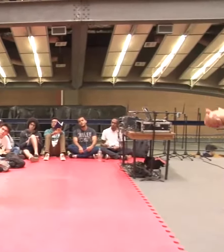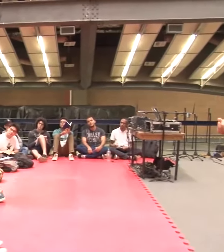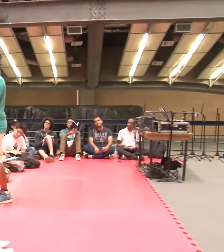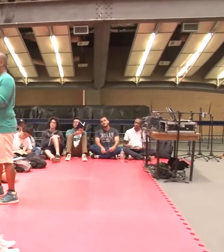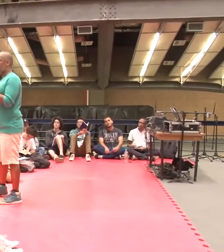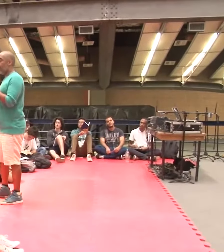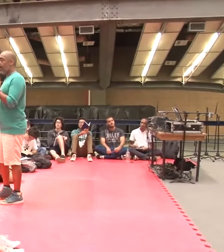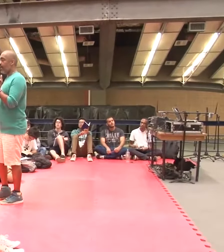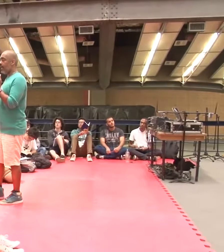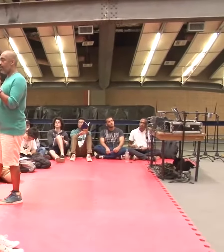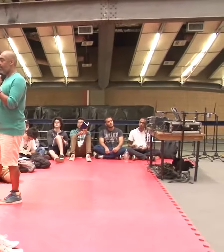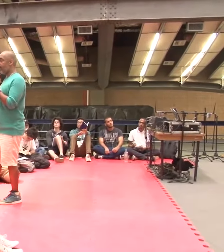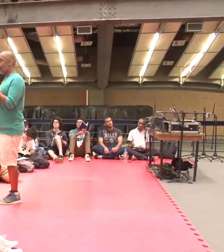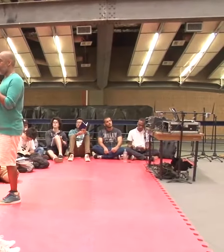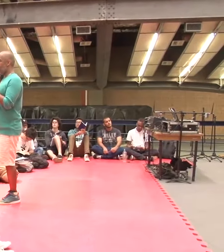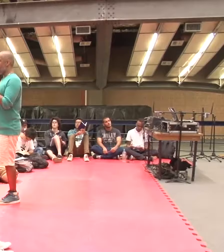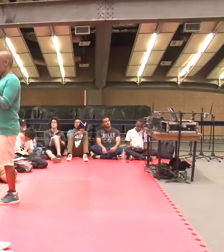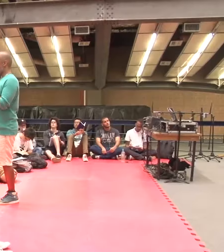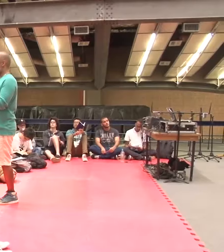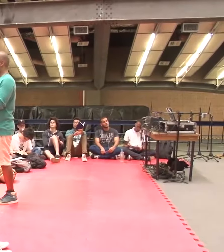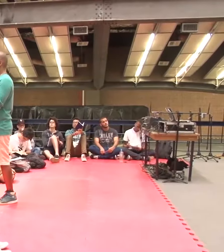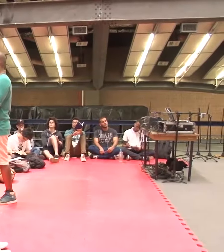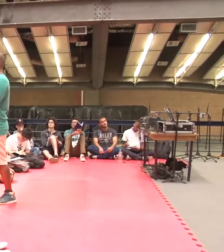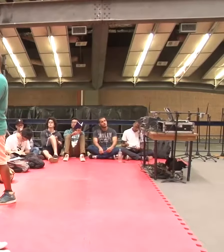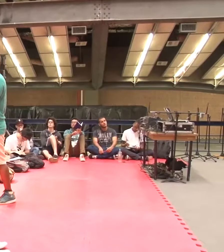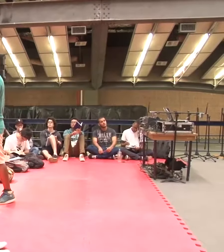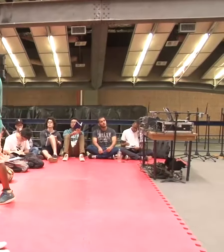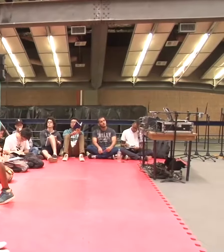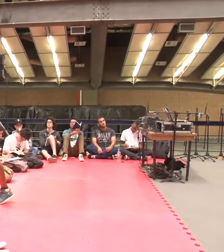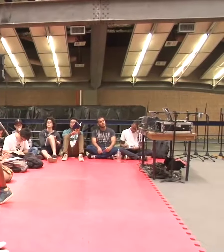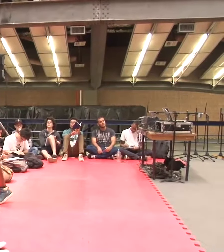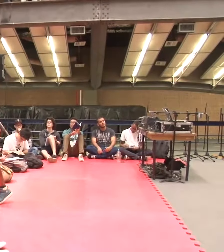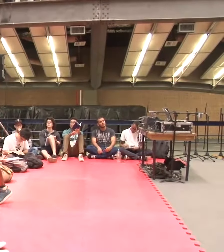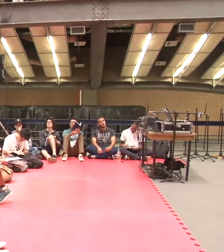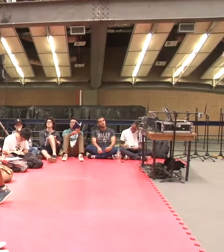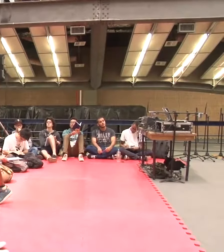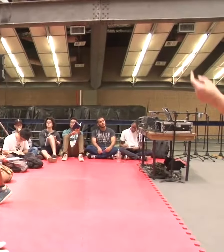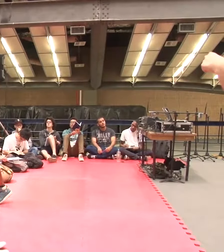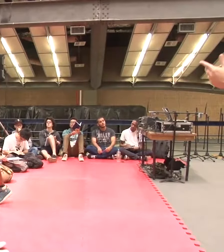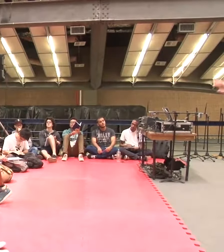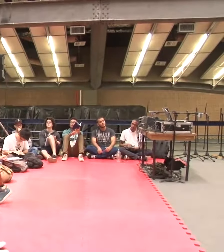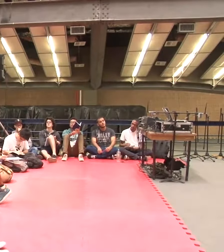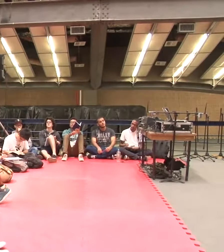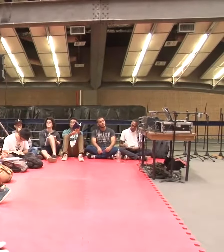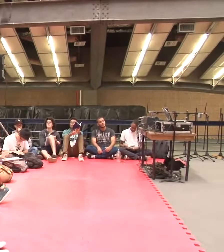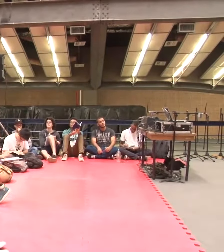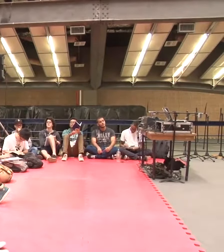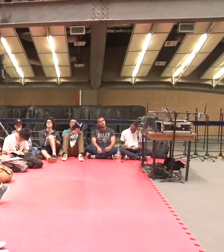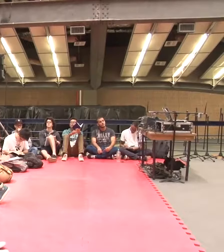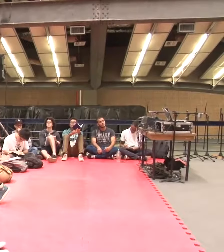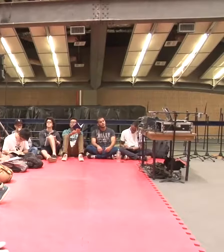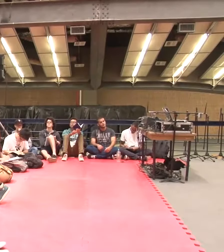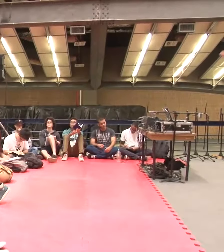Karina. Porque agora a Karina vai começar a pensar se valeu a pena vir aquela aula de sábado. Ele